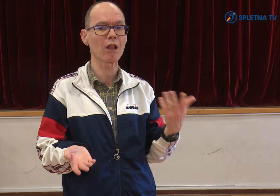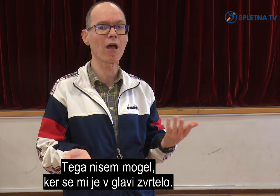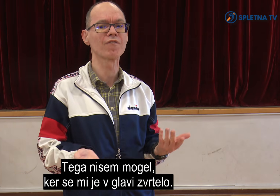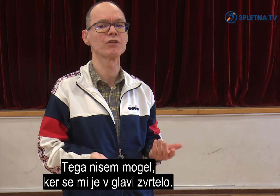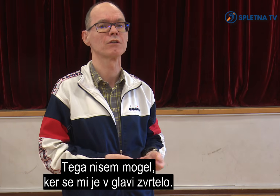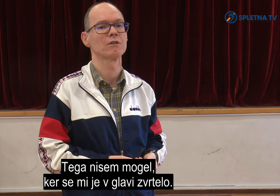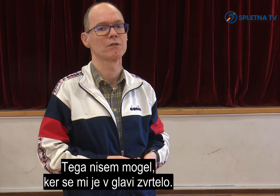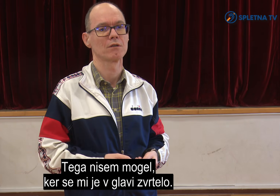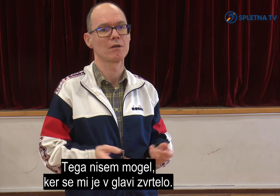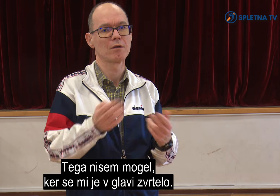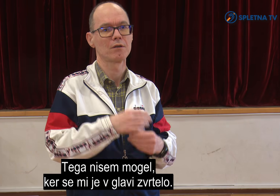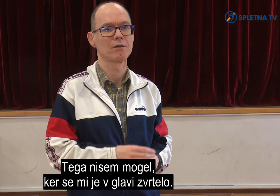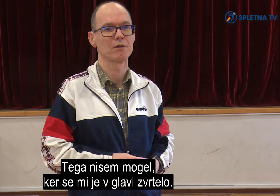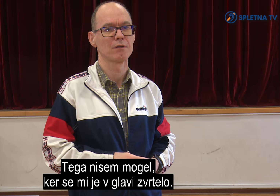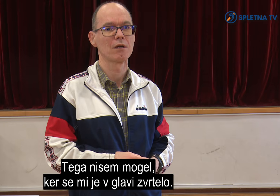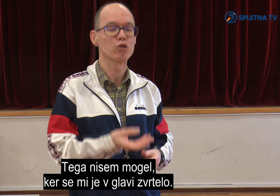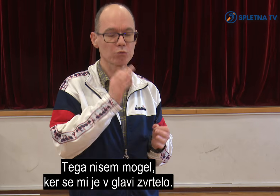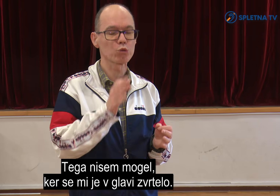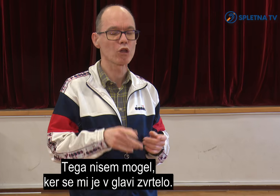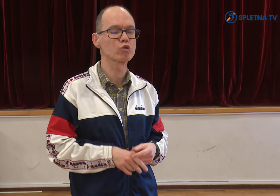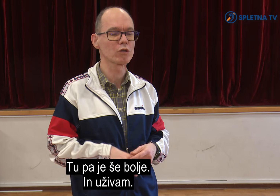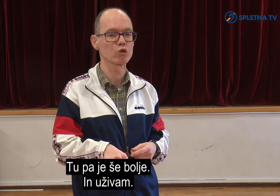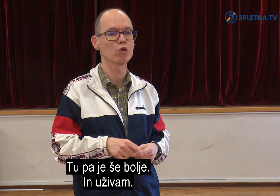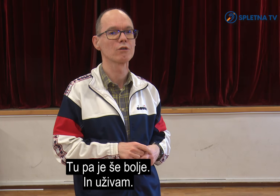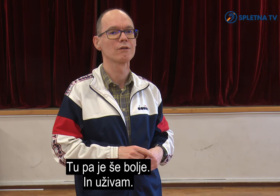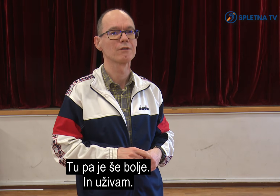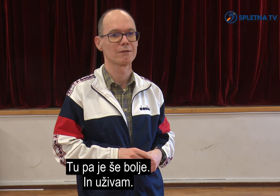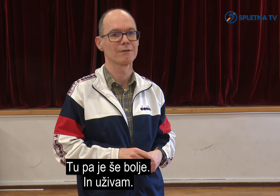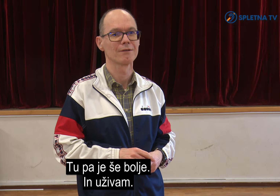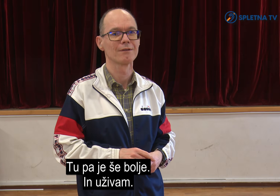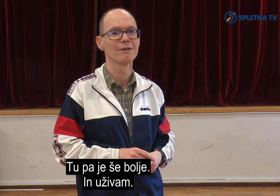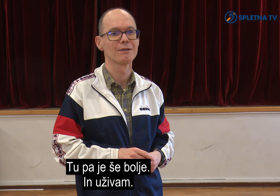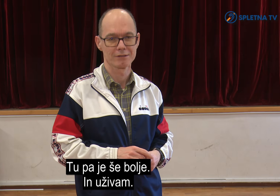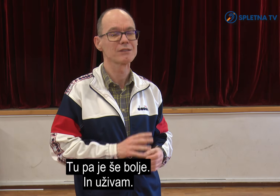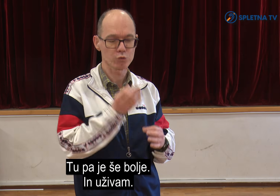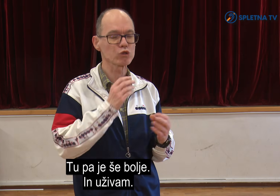Tega nisem mogel, ker se mi je v glavi zvrtelo, tu pa je še bolje in uživam.